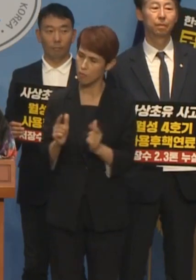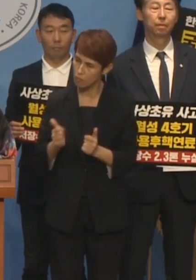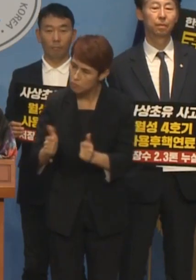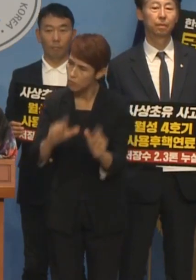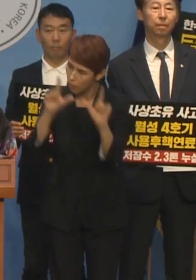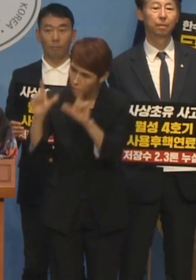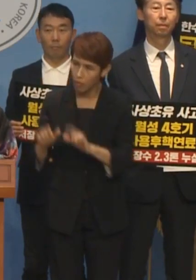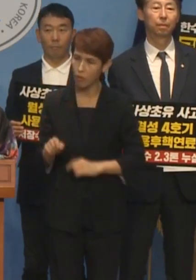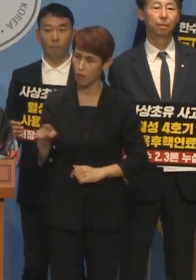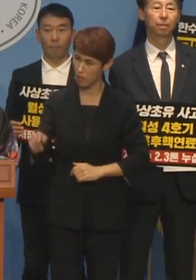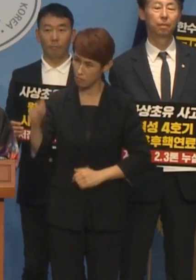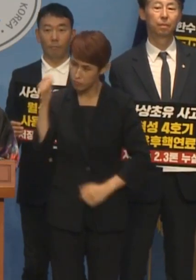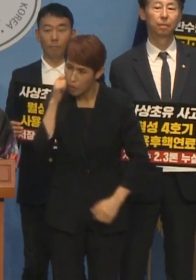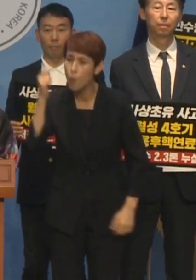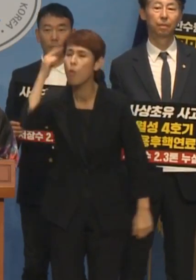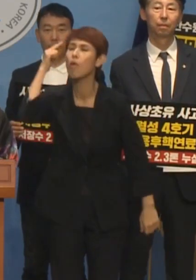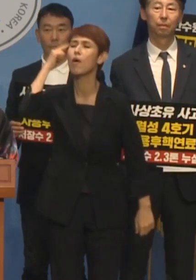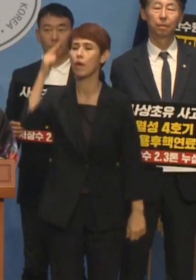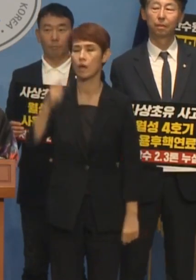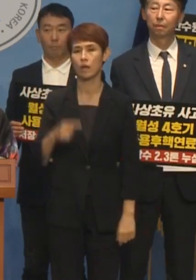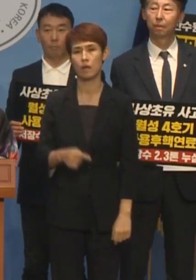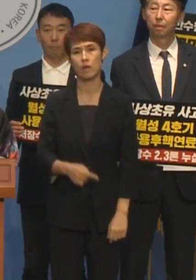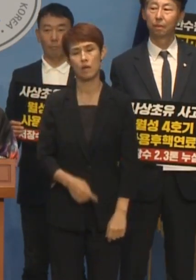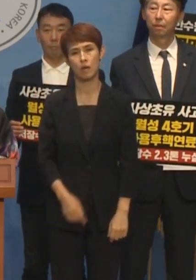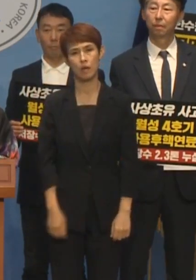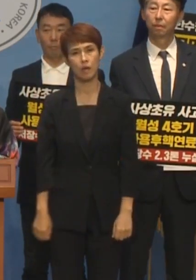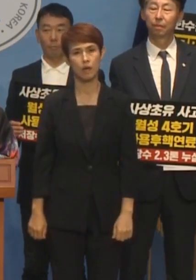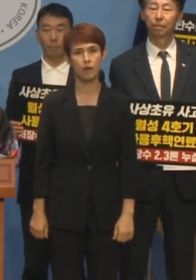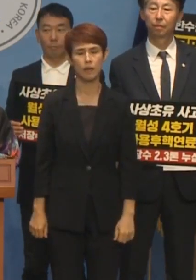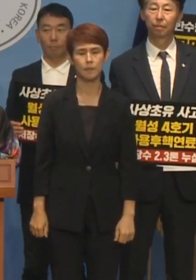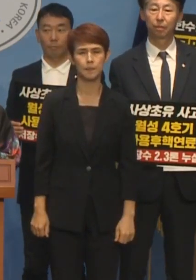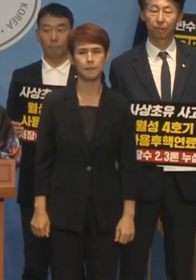사느냐 이런 식으로 주민들을 몰아붙입니다.